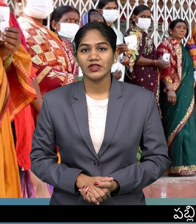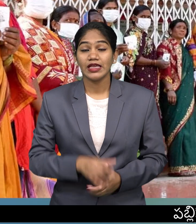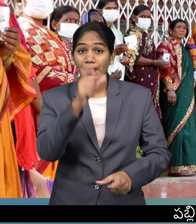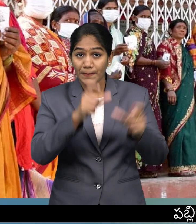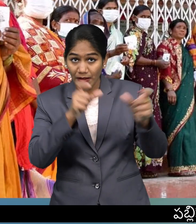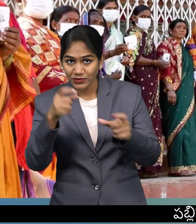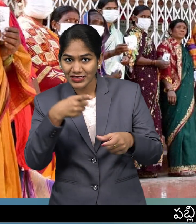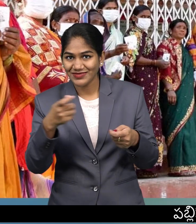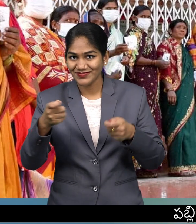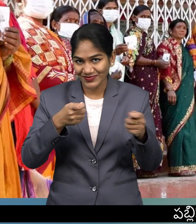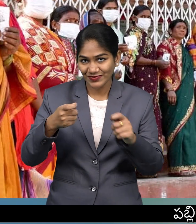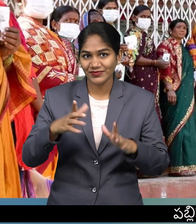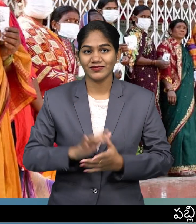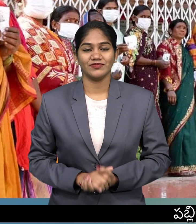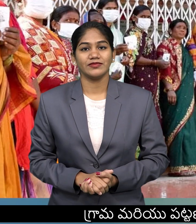అడ్మినిస్ట్రేషన్,